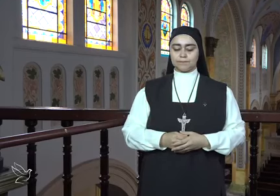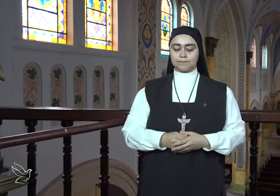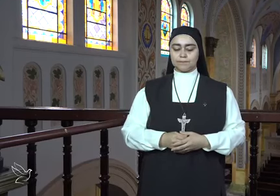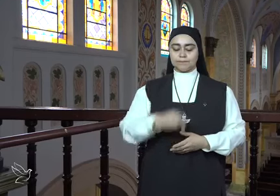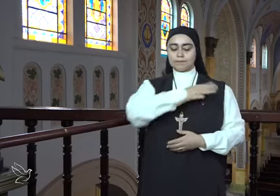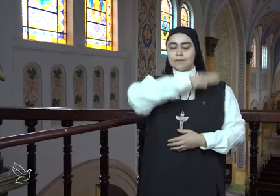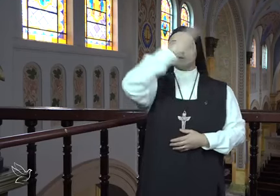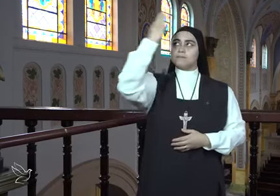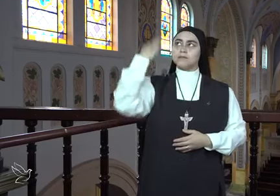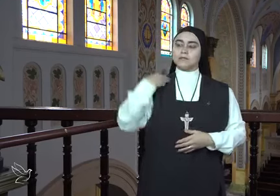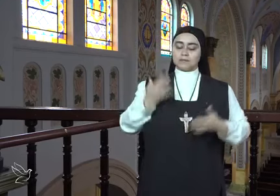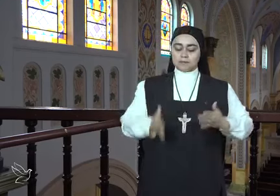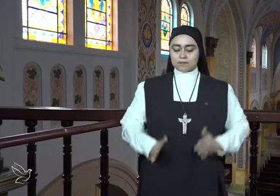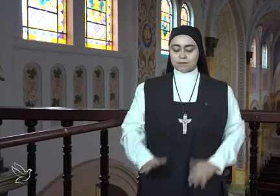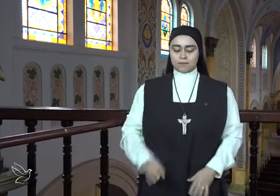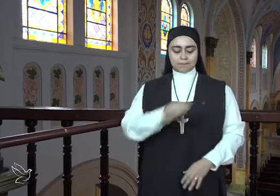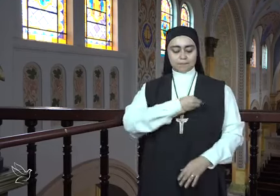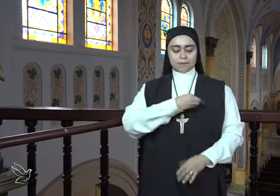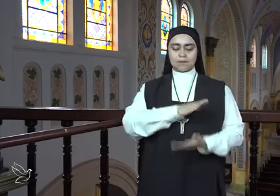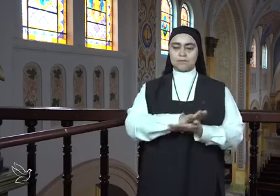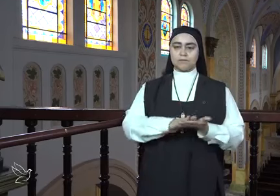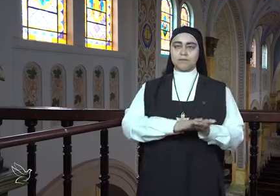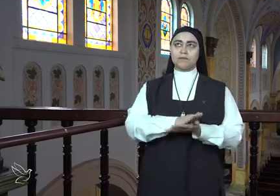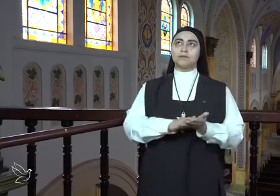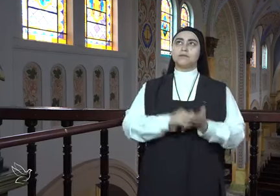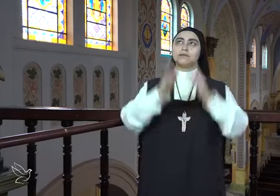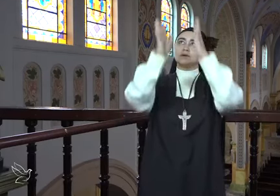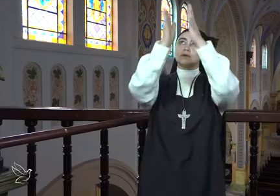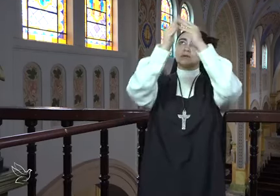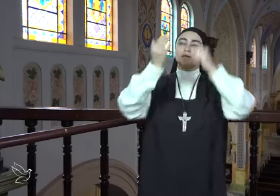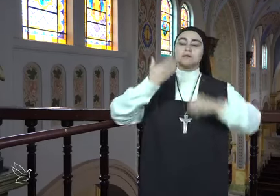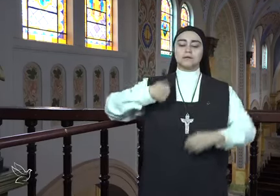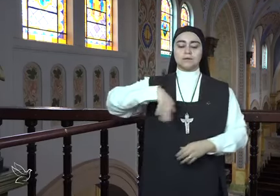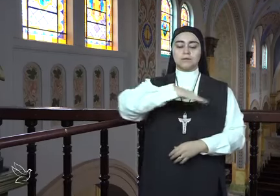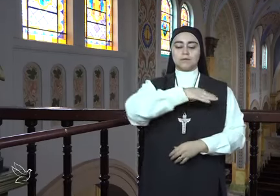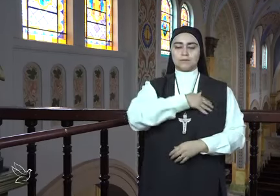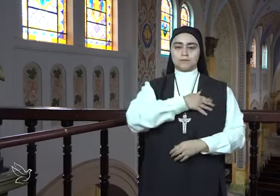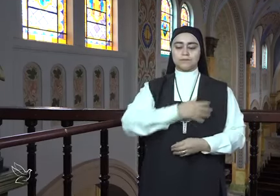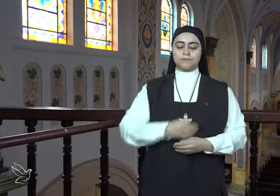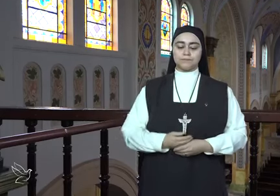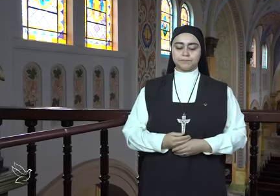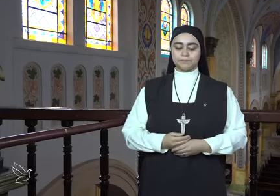Ó Maria concebida sem pecado, rogai por nós que recorremos a vós.